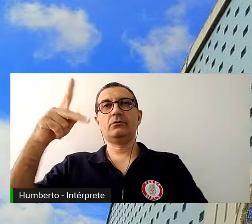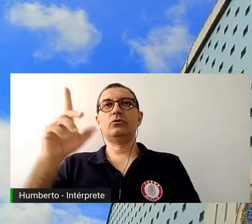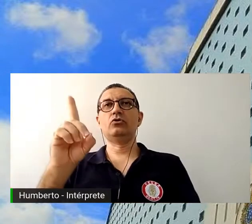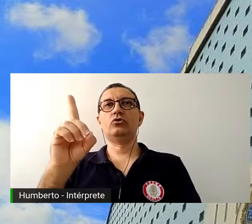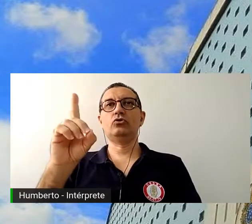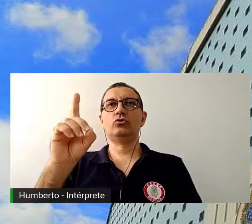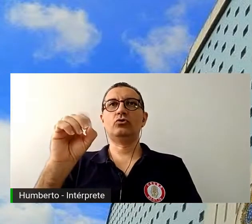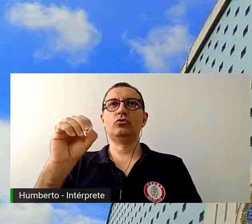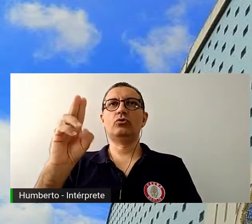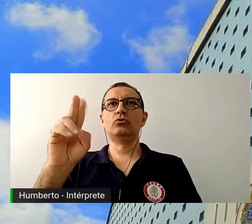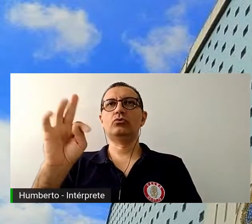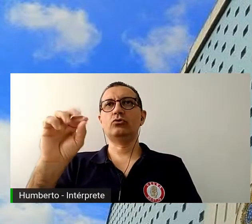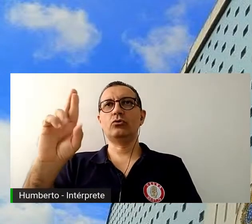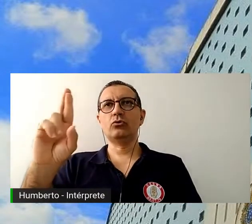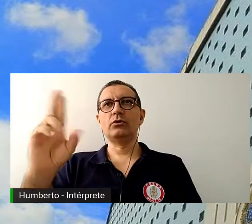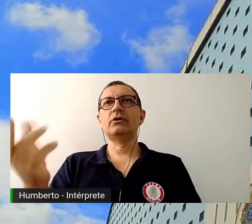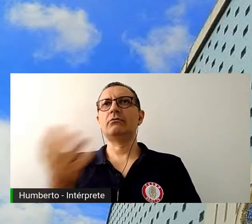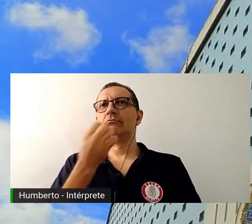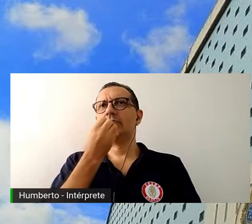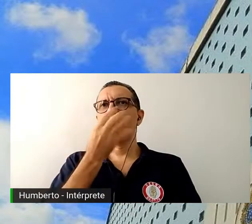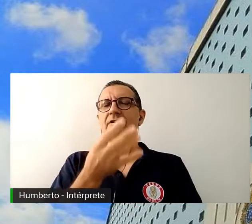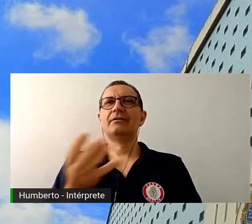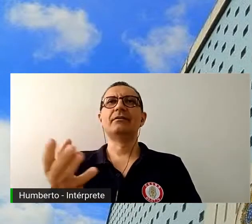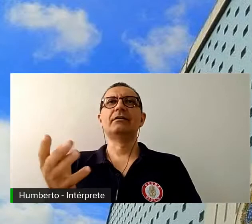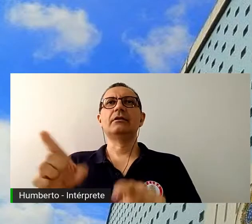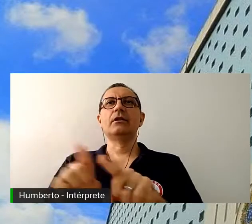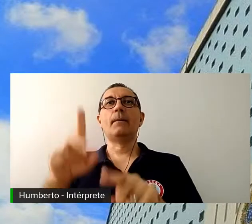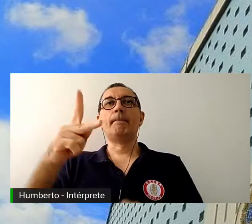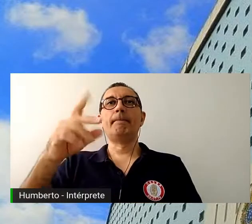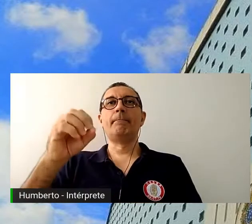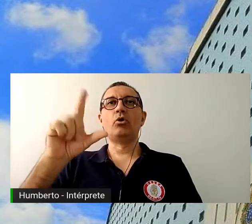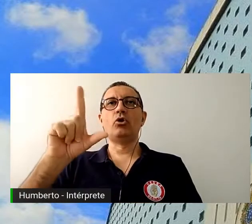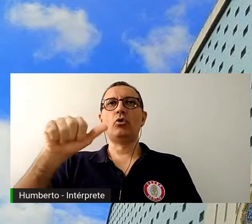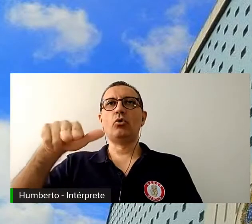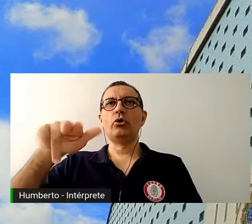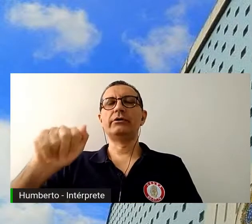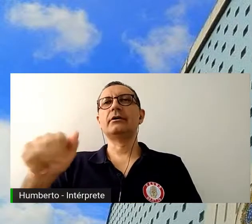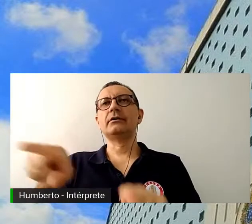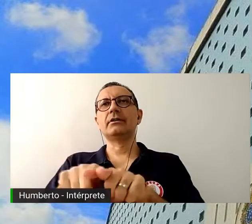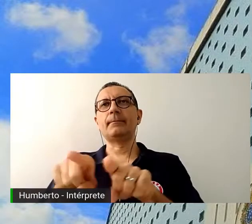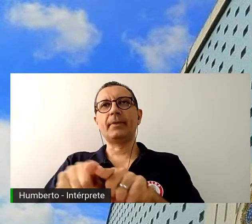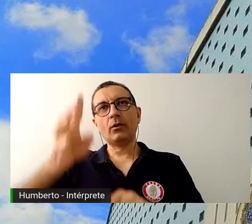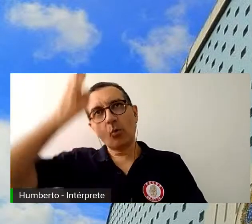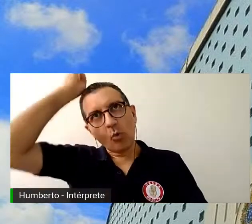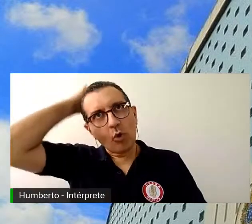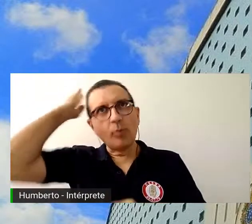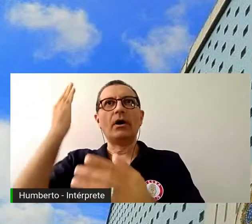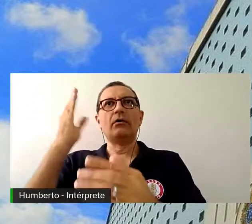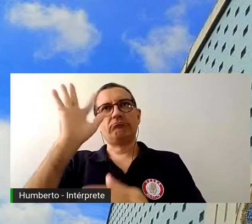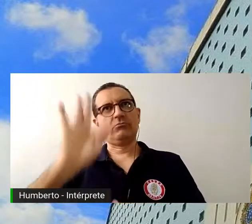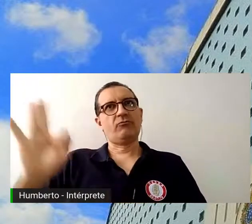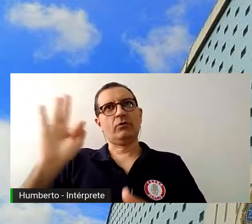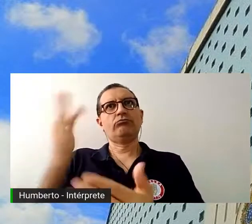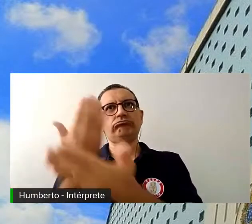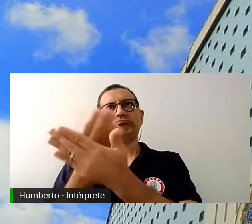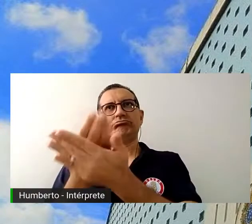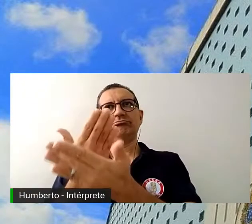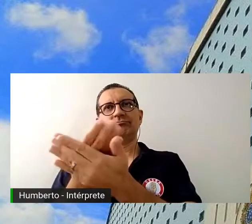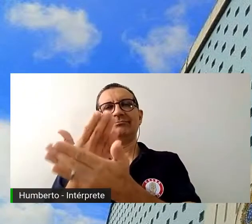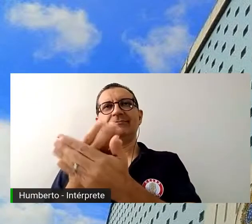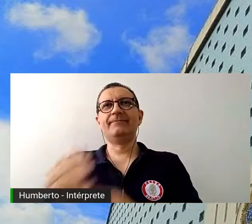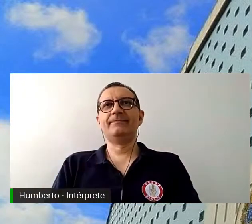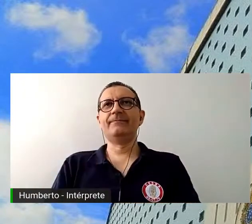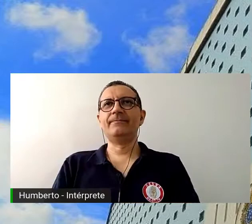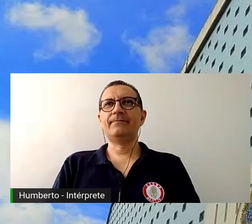e Universidade de La Sapienza de Roma, né? Ela é professora titular da cadeira Trabalho